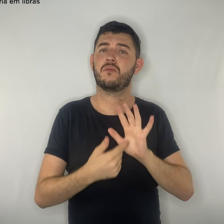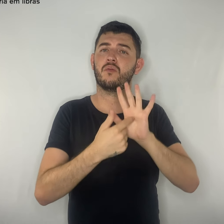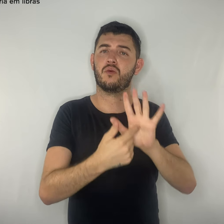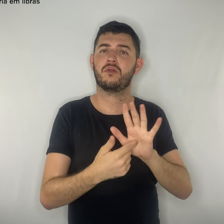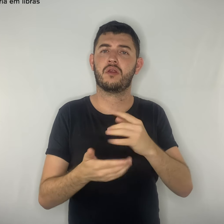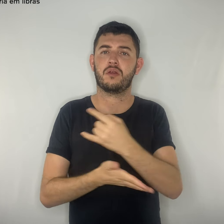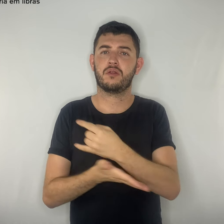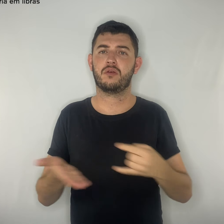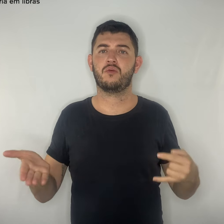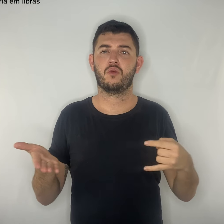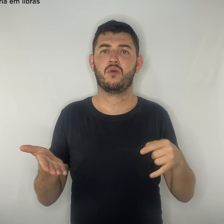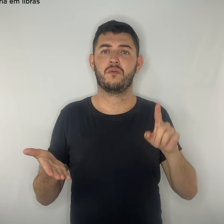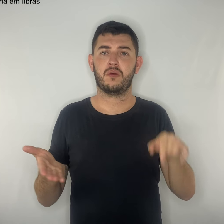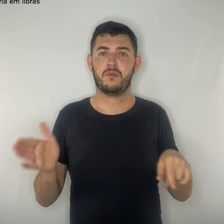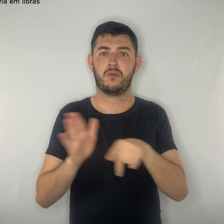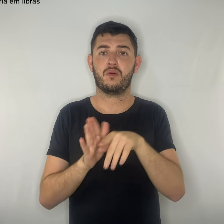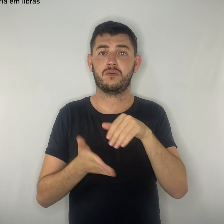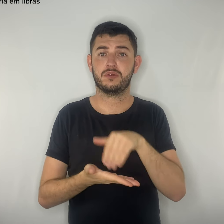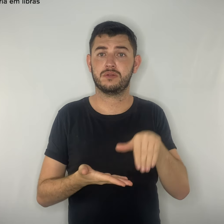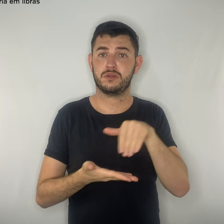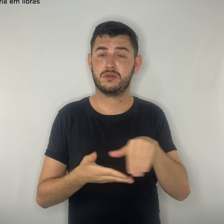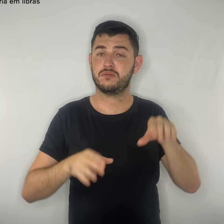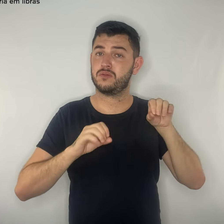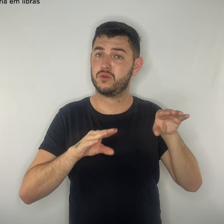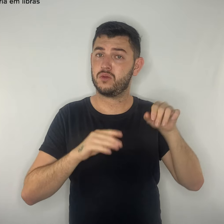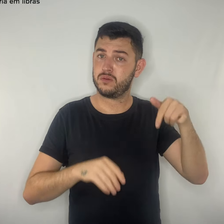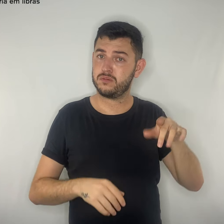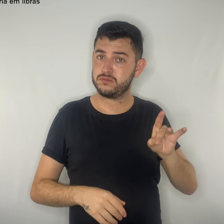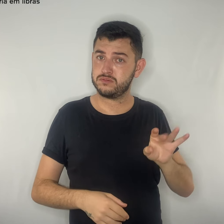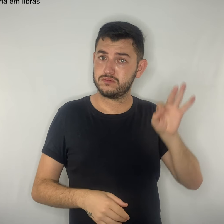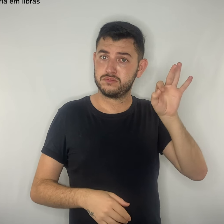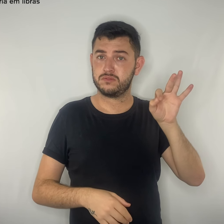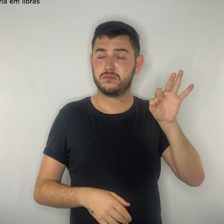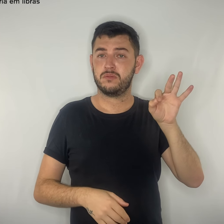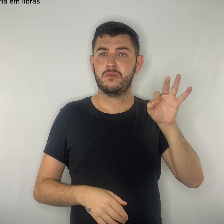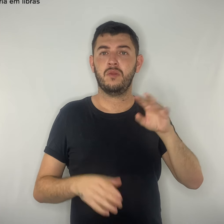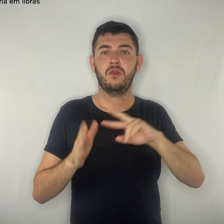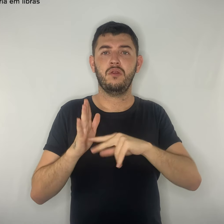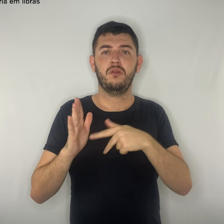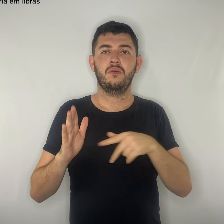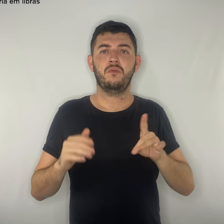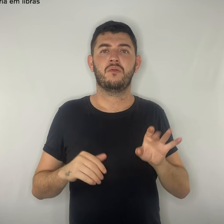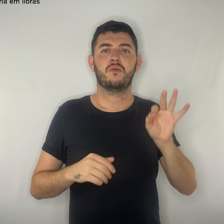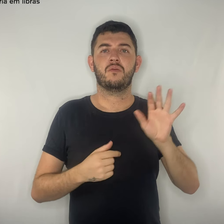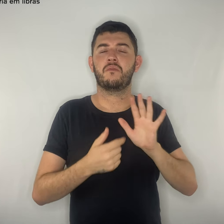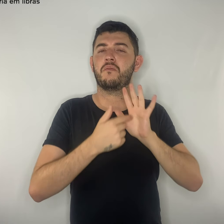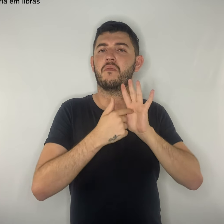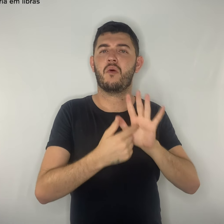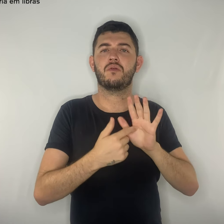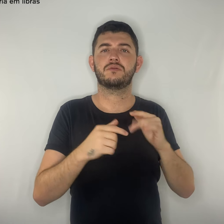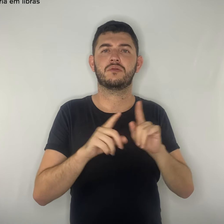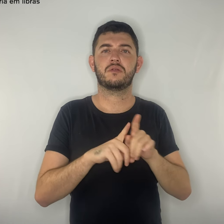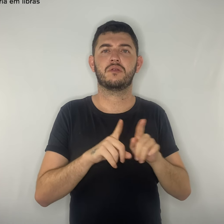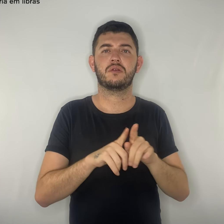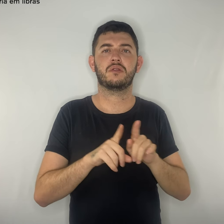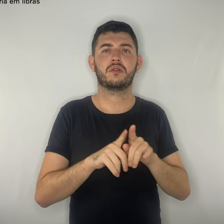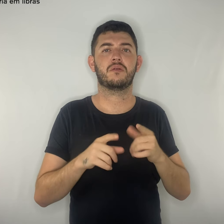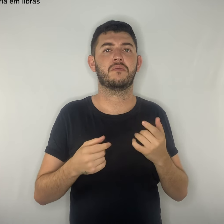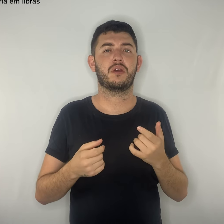documento da Secretaria de Educação do Distrito Federal o cpro destaca e adianta a seguintes